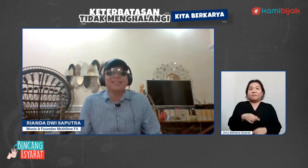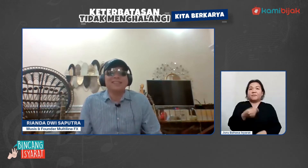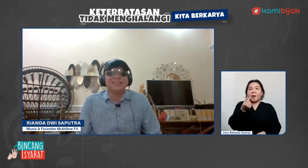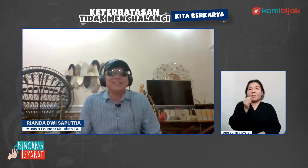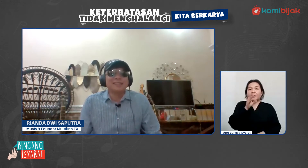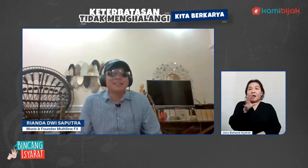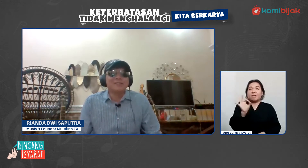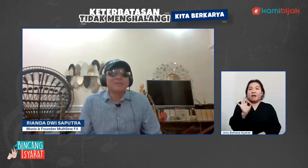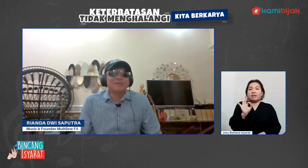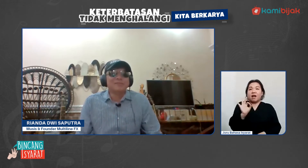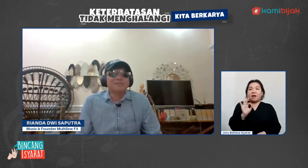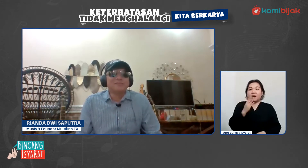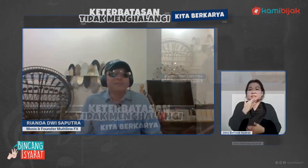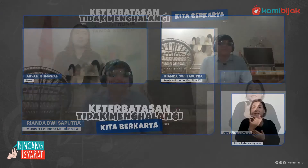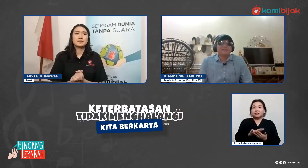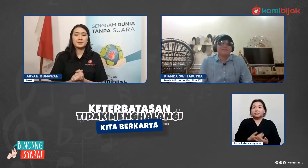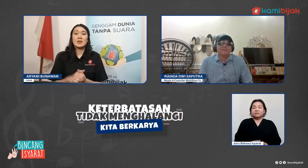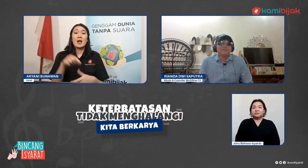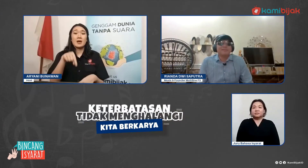kasih.